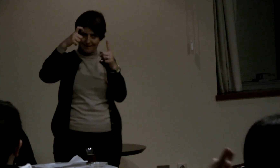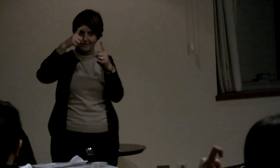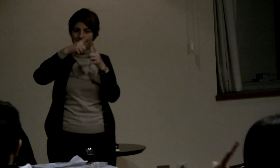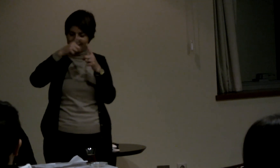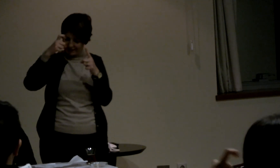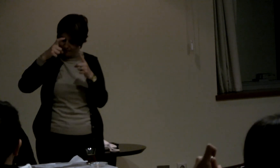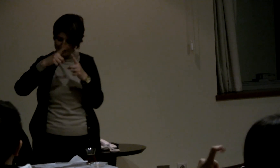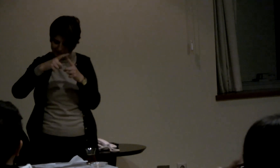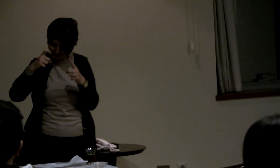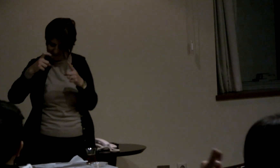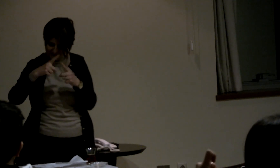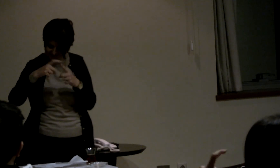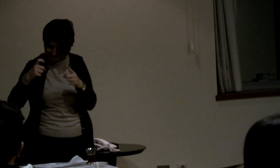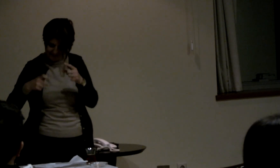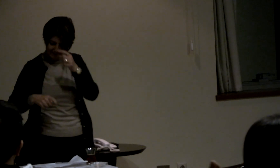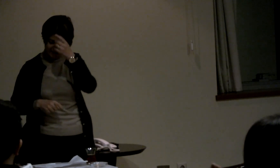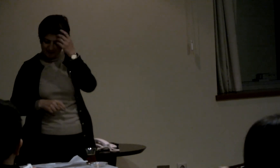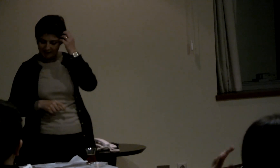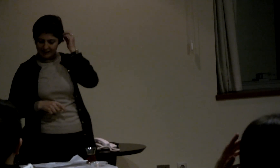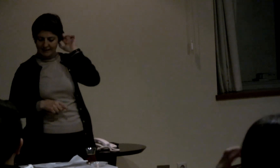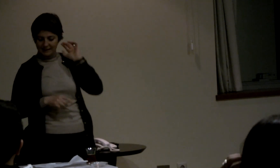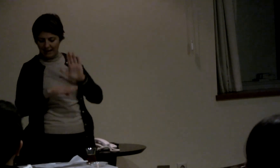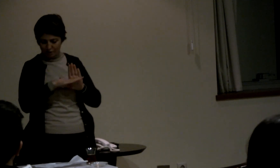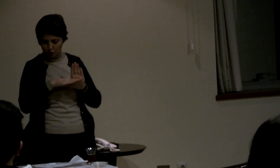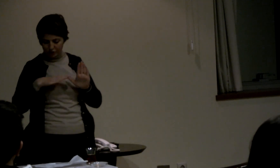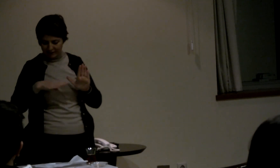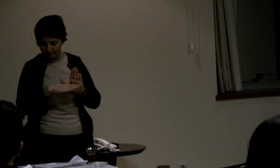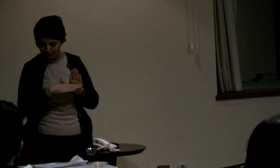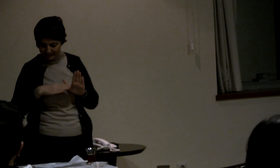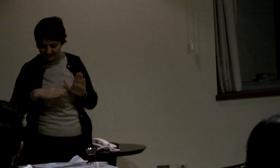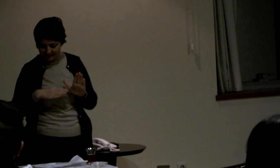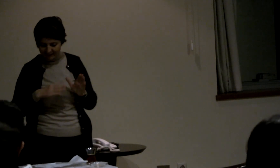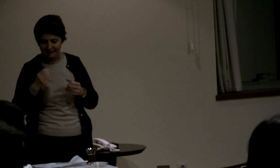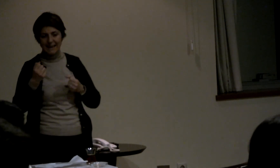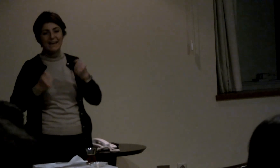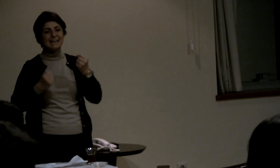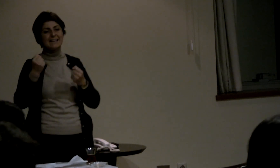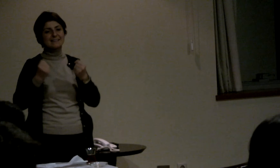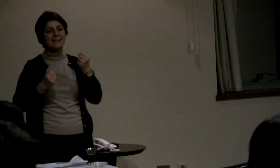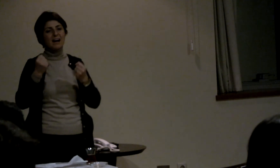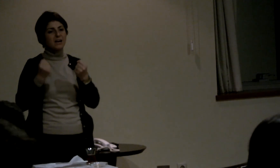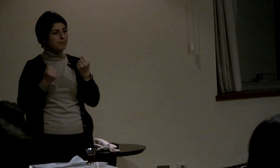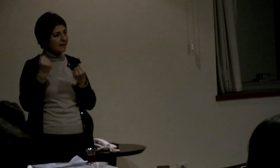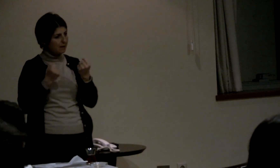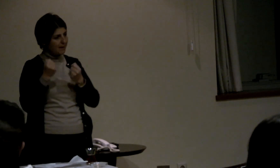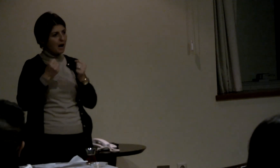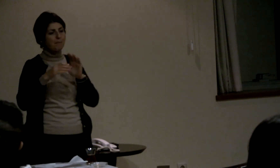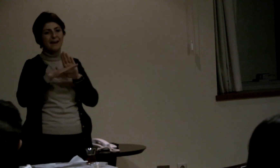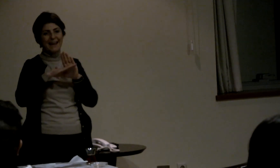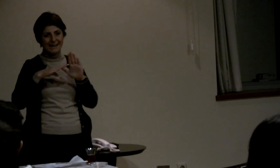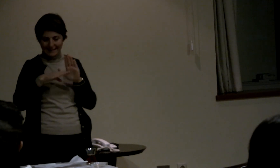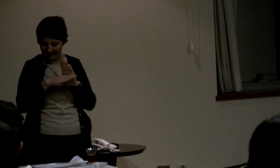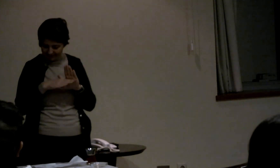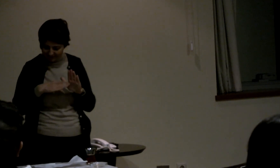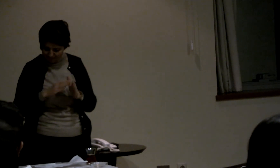Evet, kimlik. Yani şöyle de yapabiliriz dedik. Ehliyette arabayla beraber ehliyet.